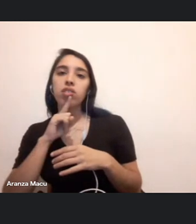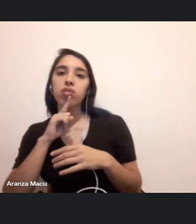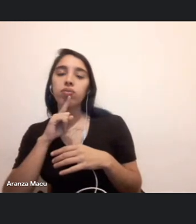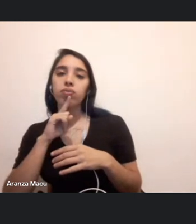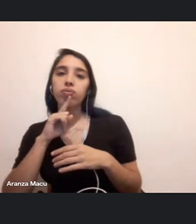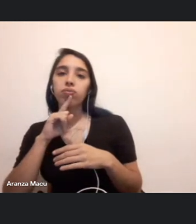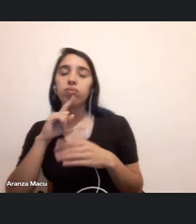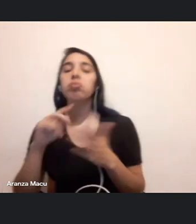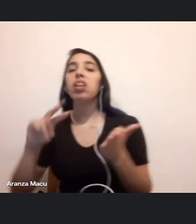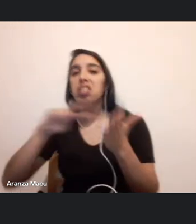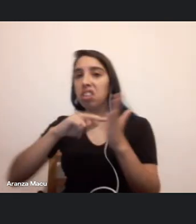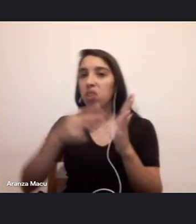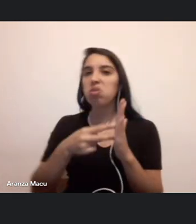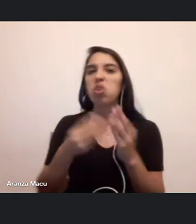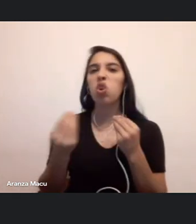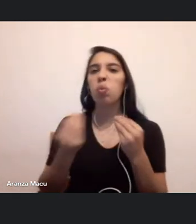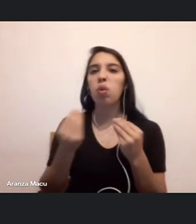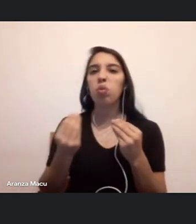Esto.